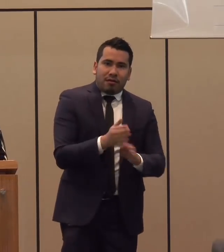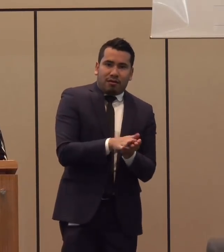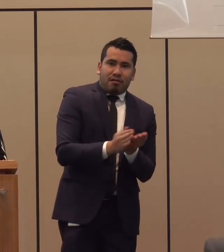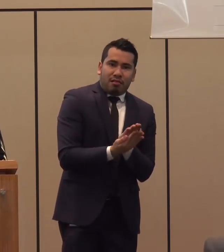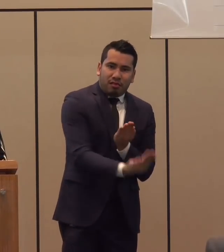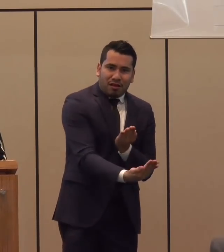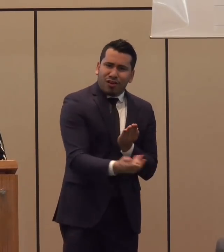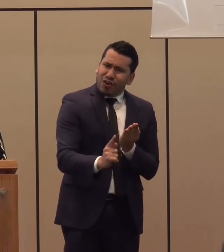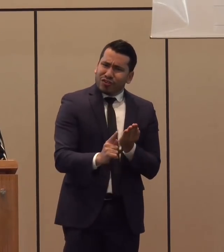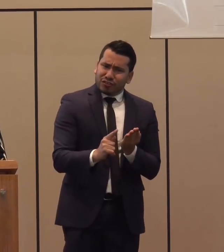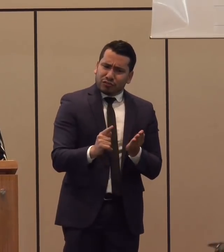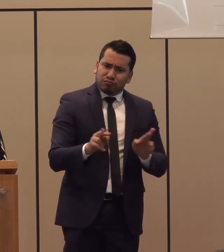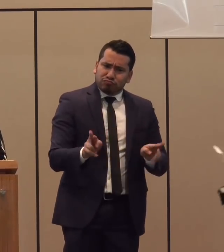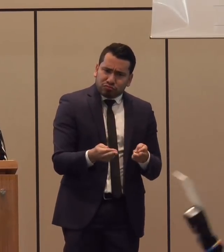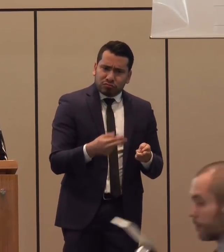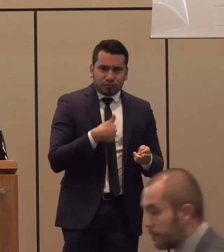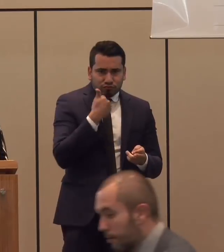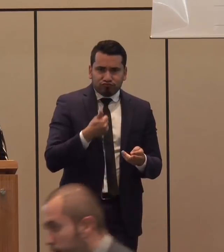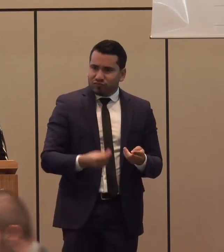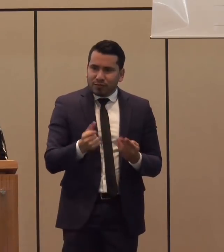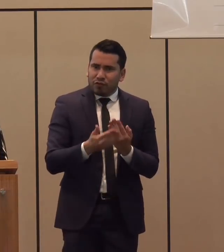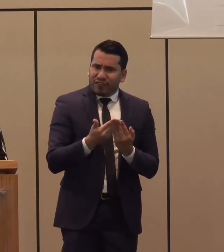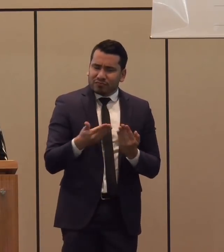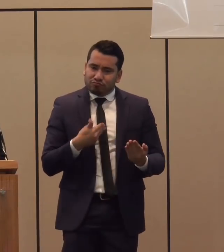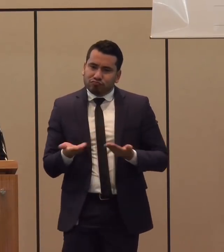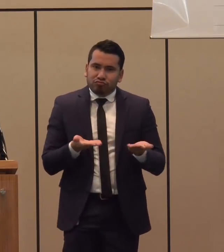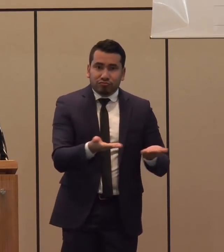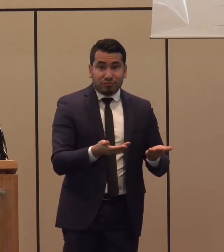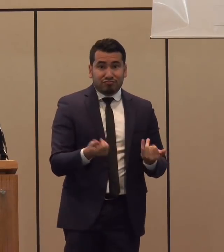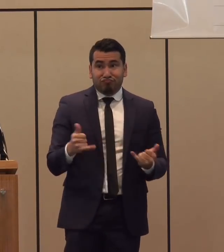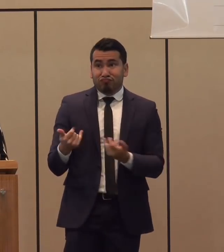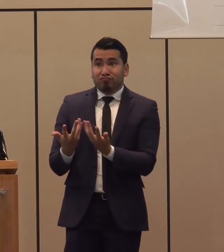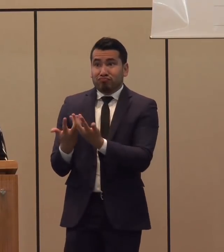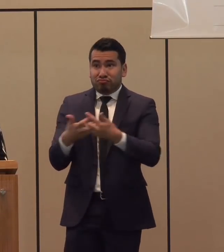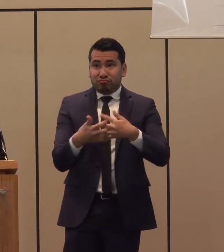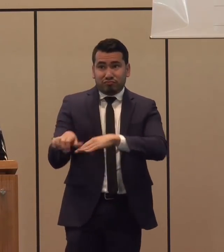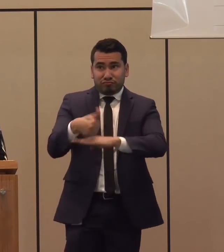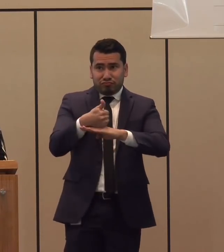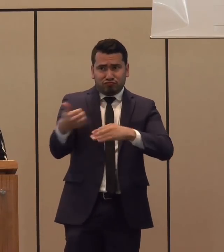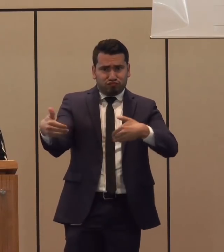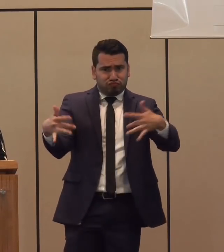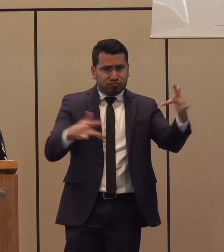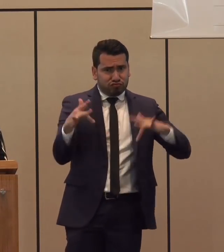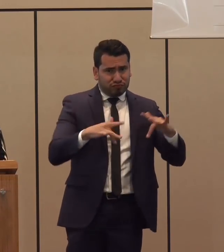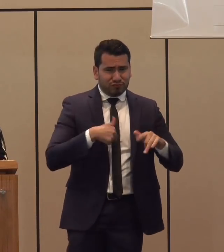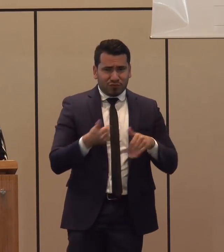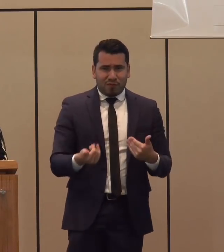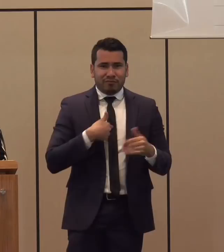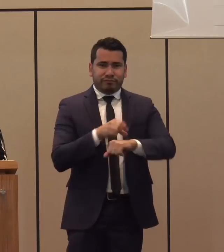gran participación de los gremios una gran participación de los empresarios a través de la página de la página